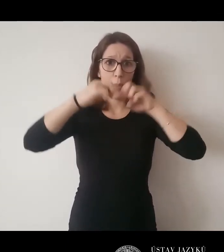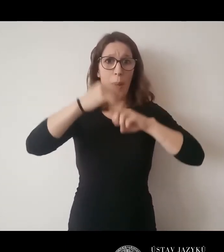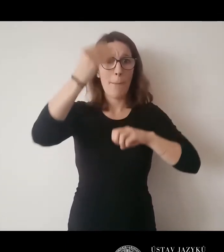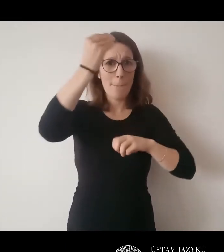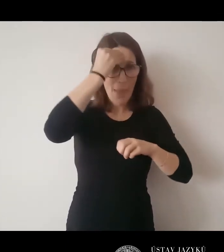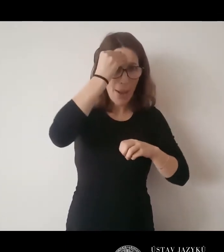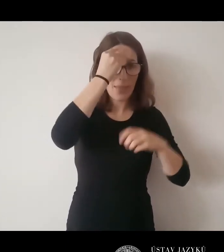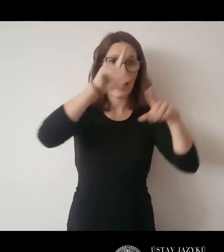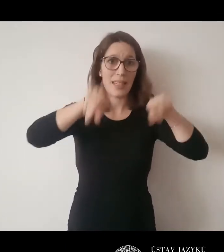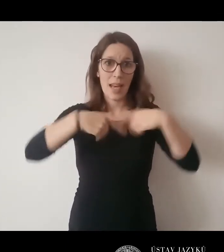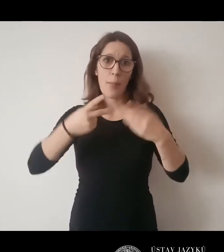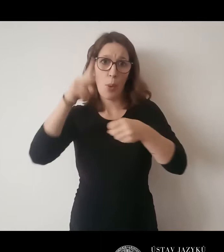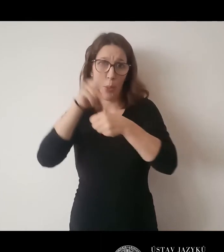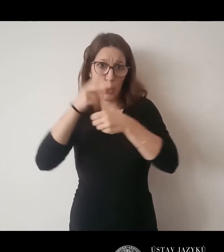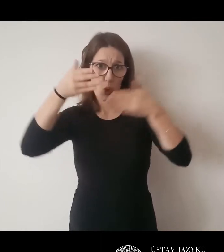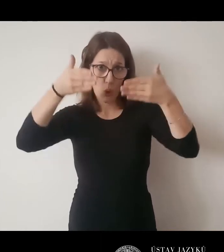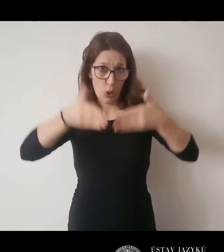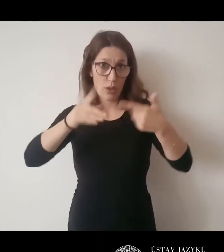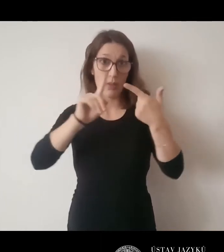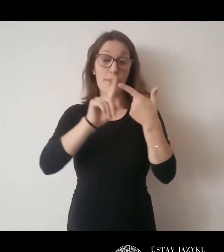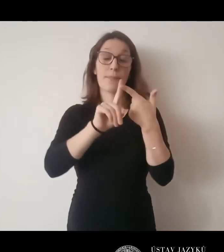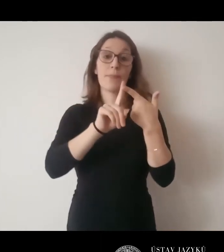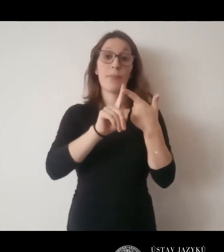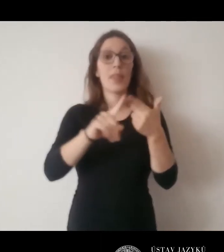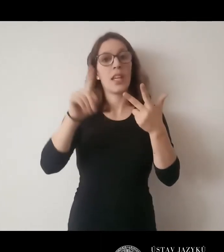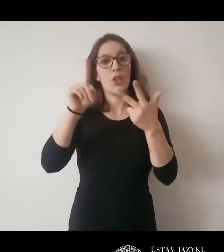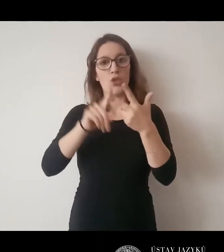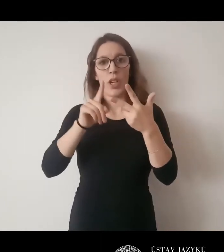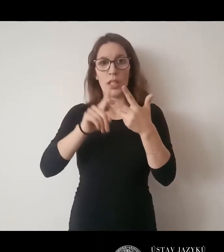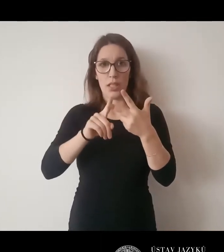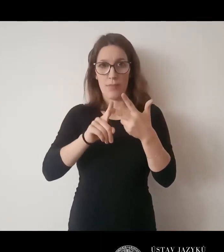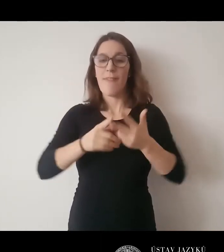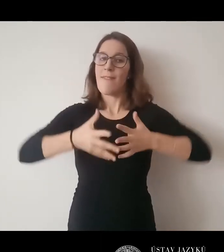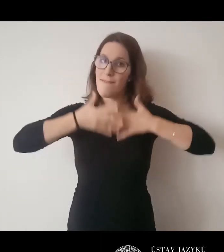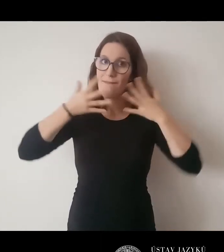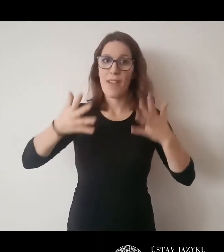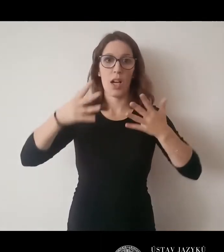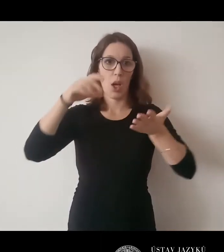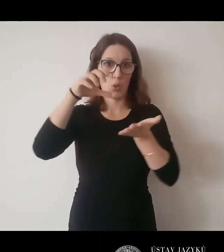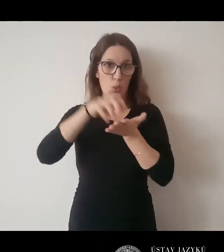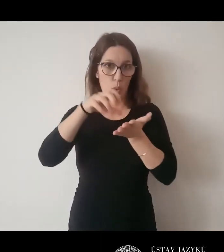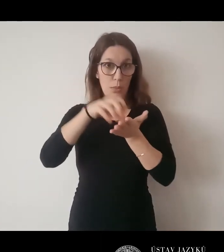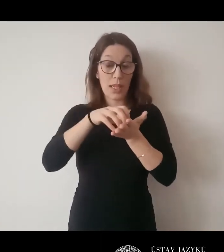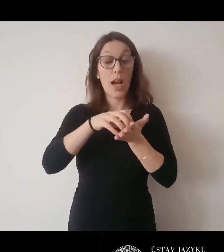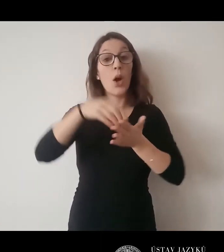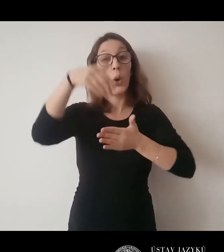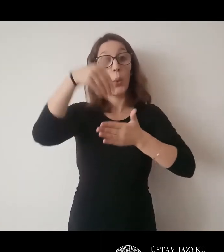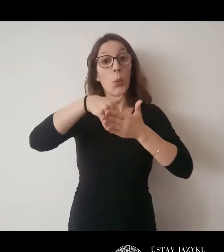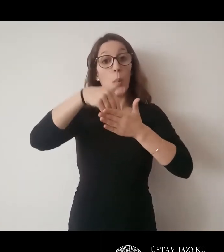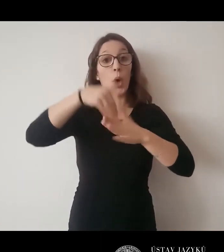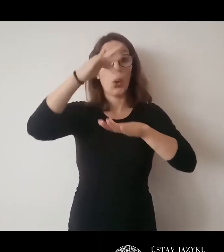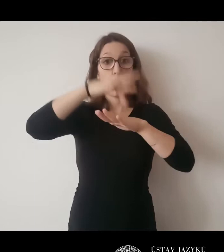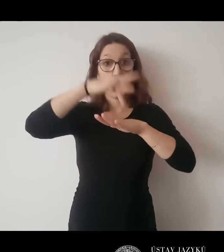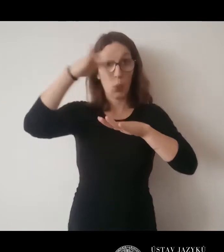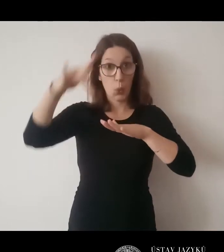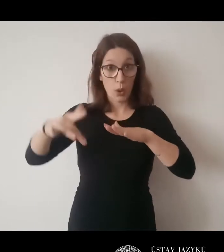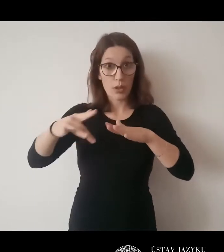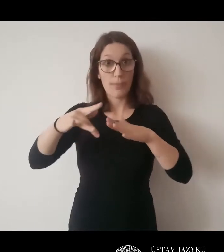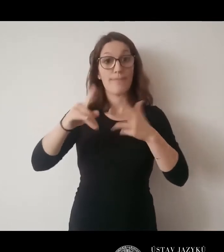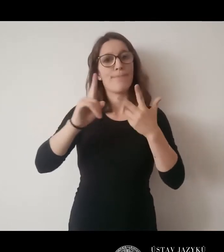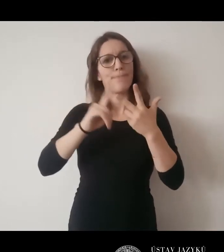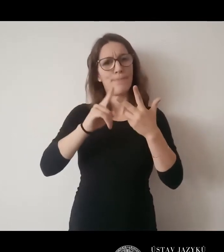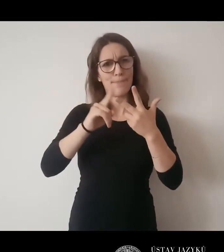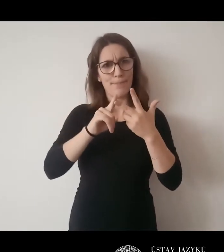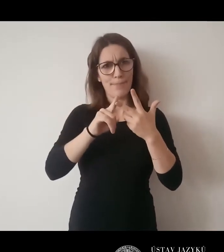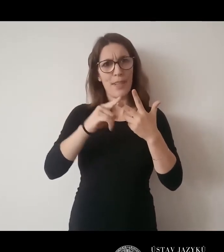funkcí, právě jako je paměť či pozornost. A další kategorii, poměrně velkou v dnešní době, je skupina